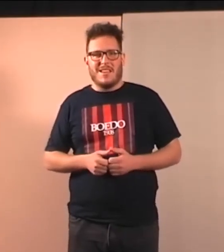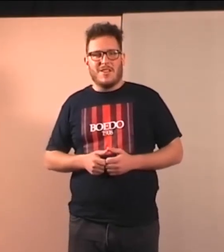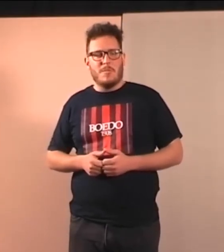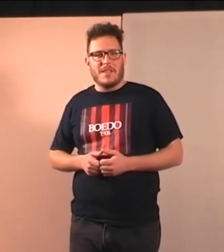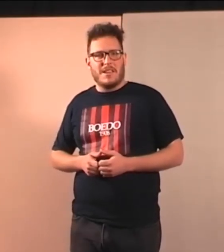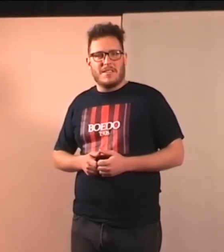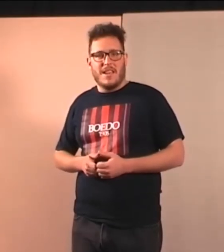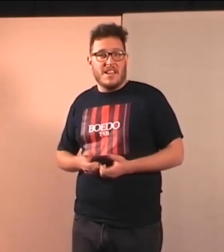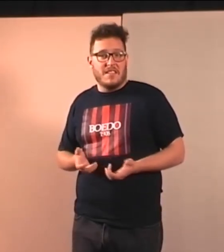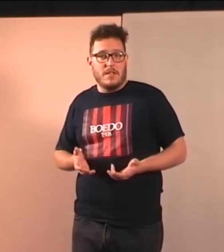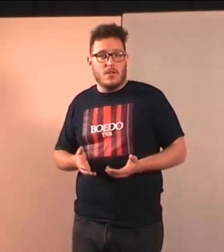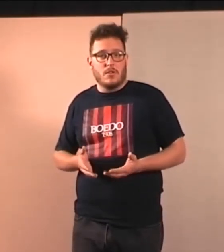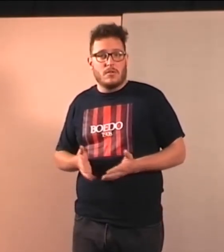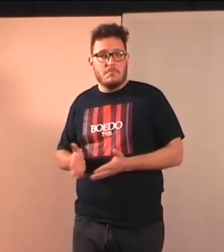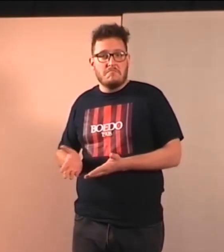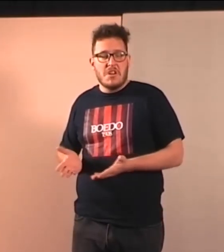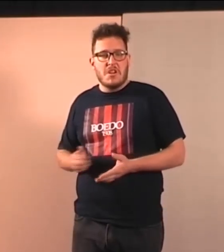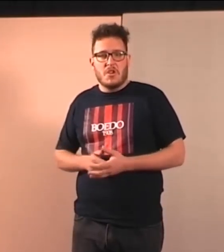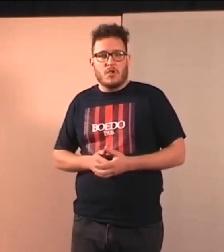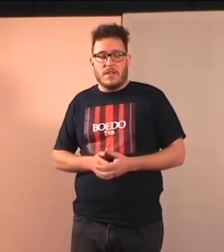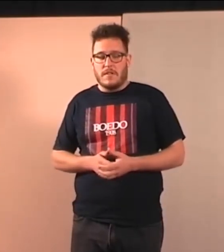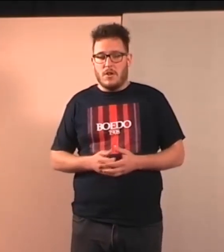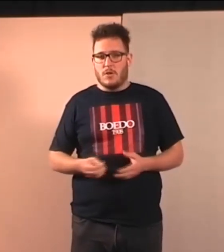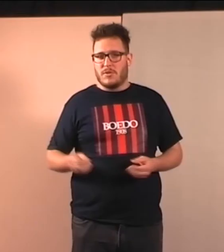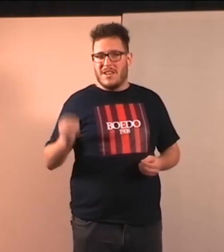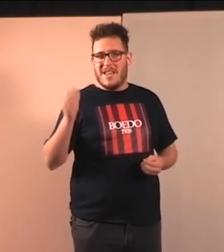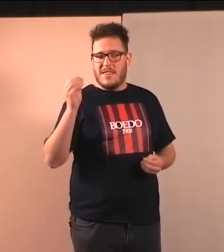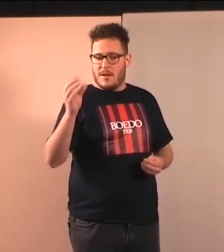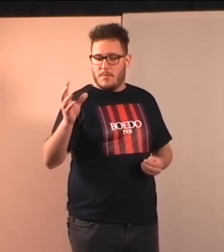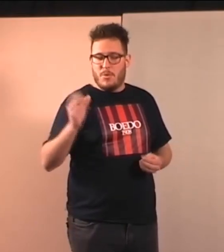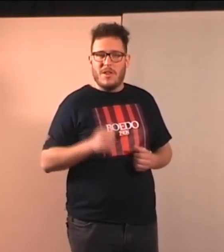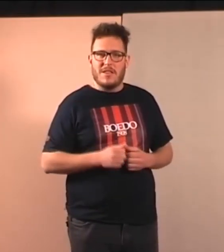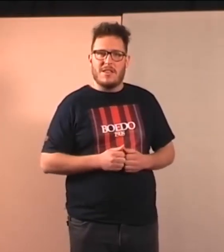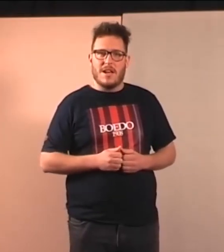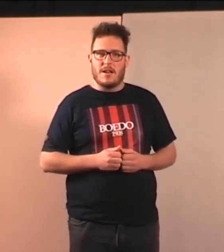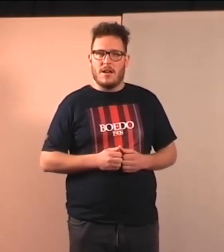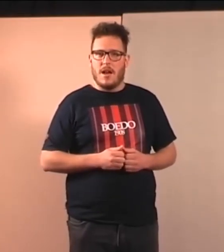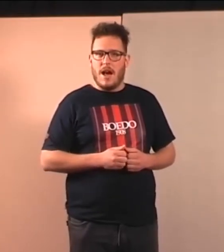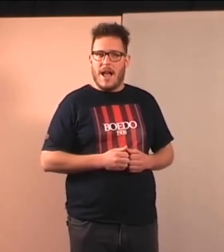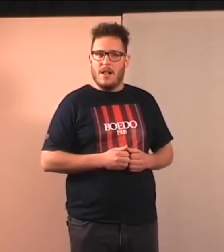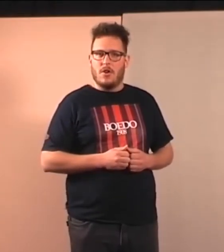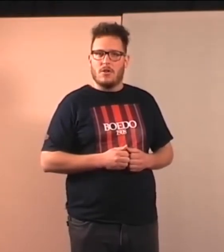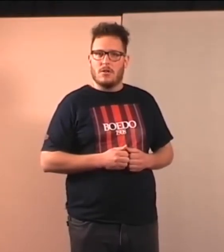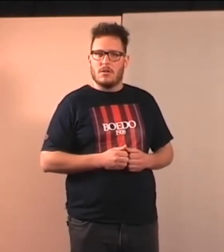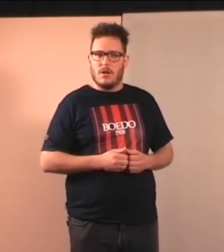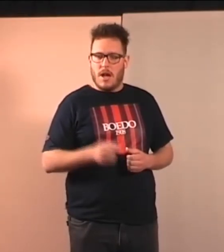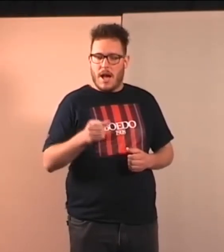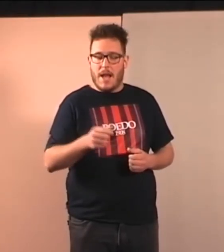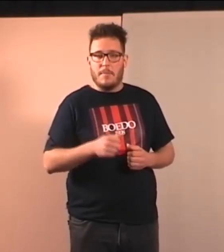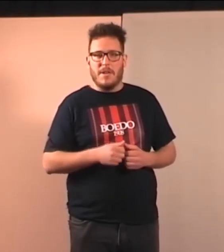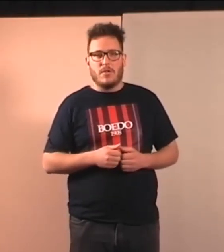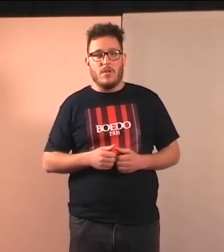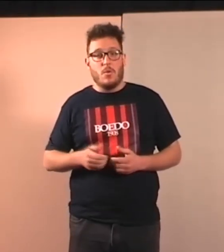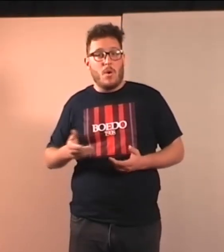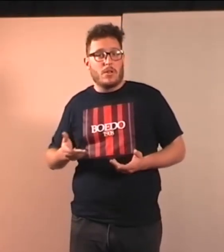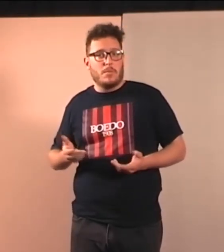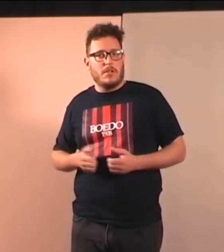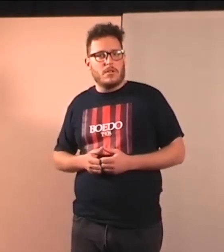convertirse en asesinos Son asesinos Nadie puede tirar algo al piso, desde un cuarto piso